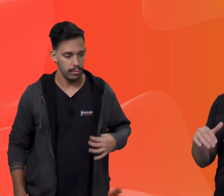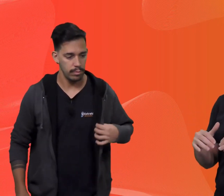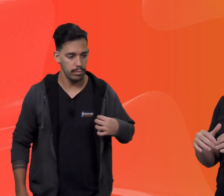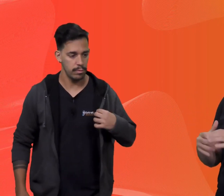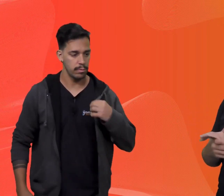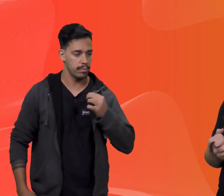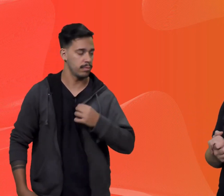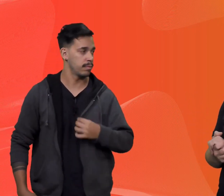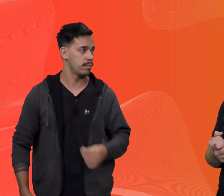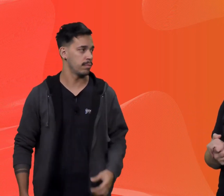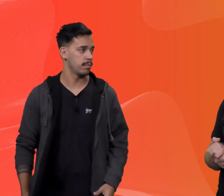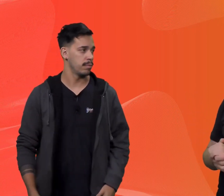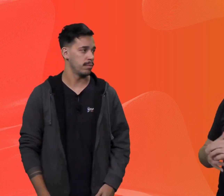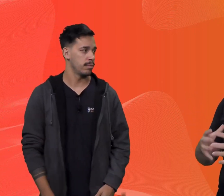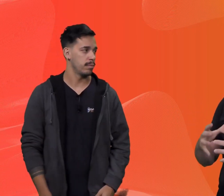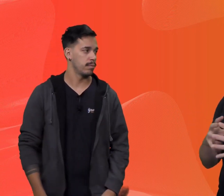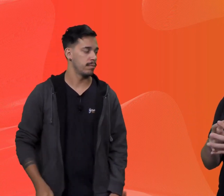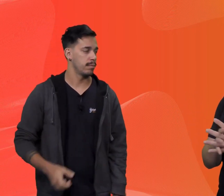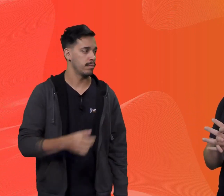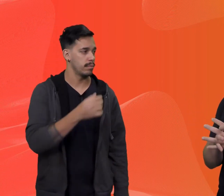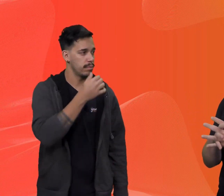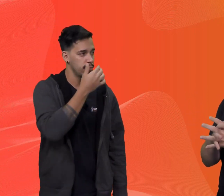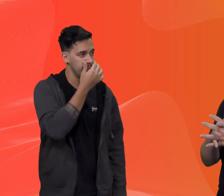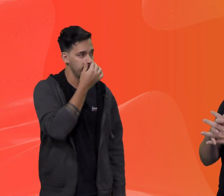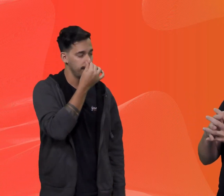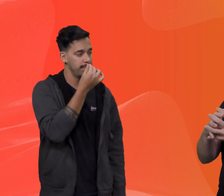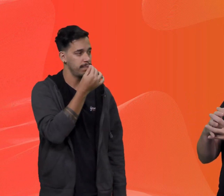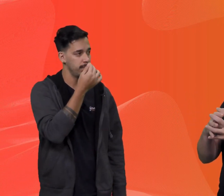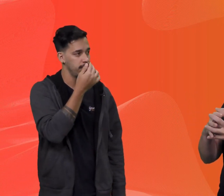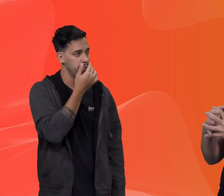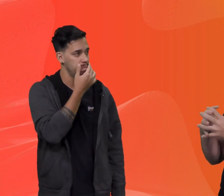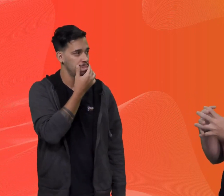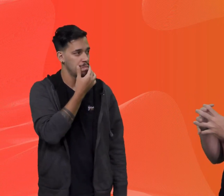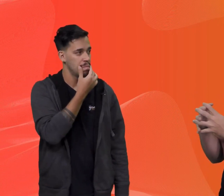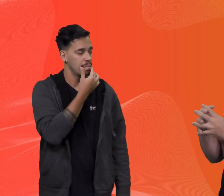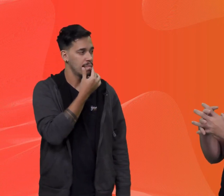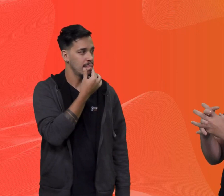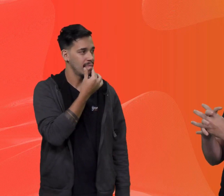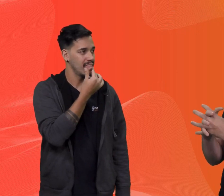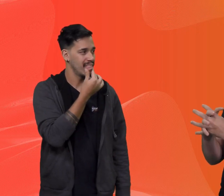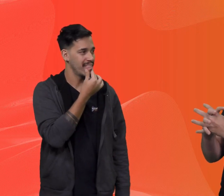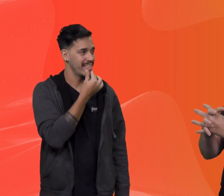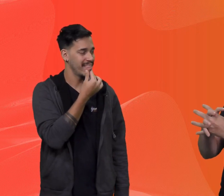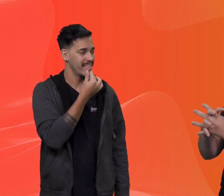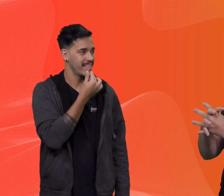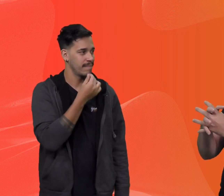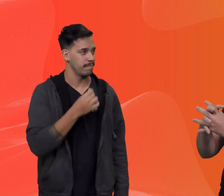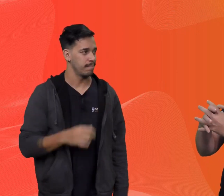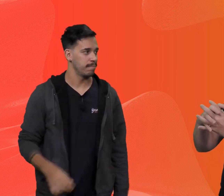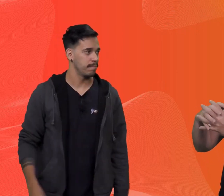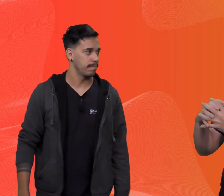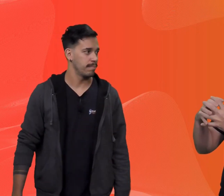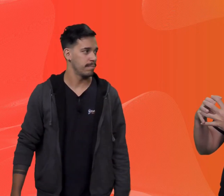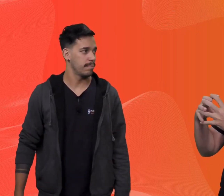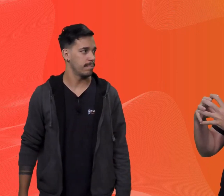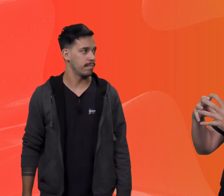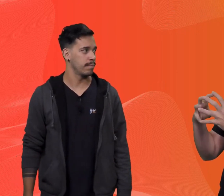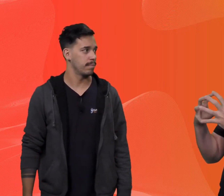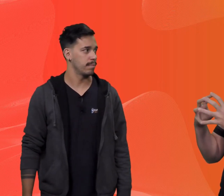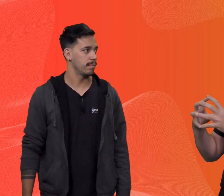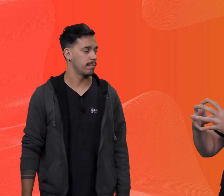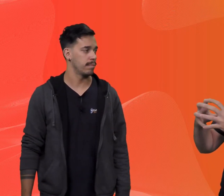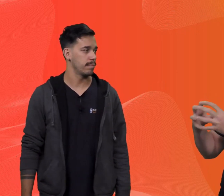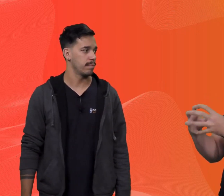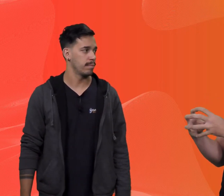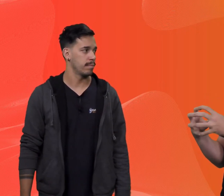A estrutura da gravidade, quando a gente começa a acumular muita massa, devido à ação da gravidade, quanto mais massa a gente tem, mais tende aquele